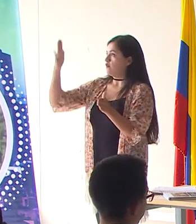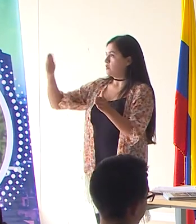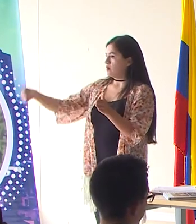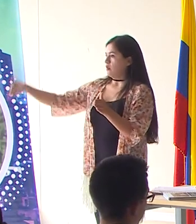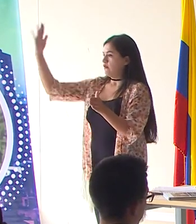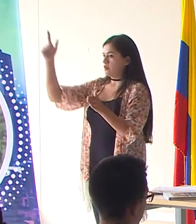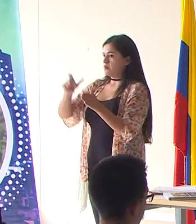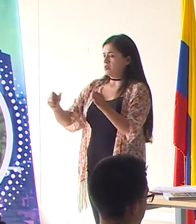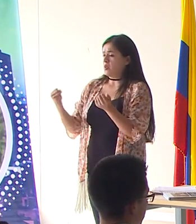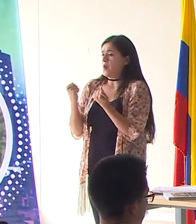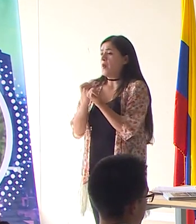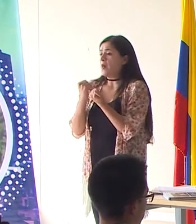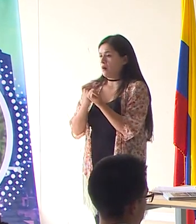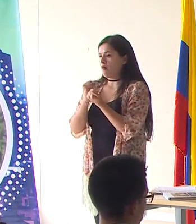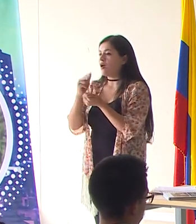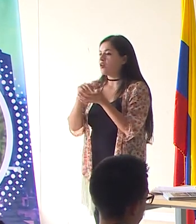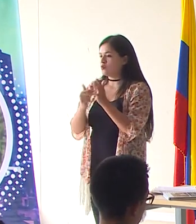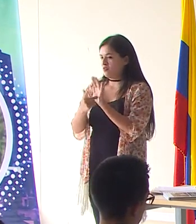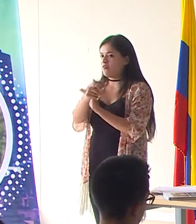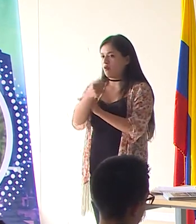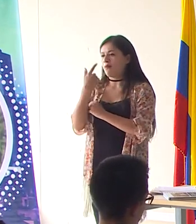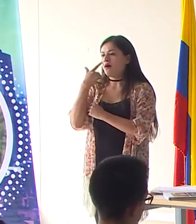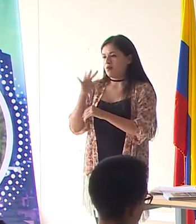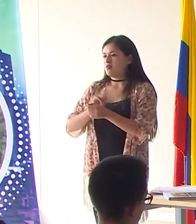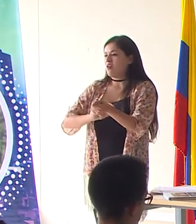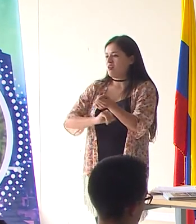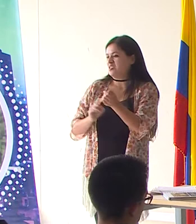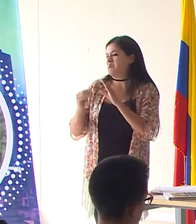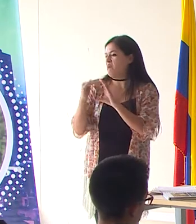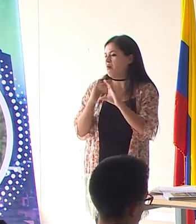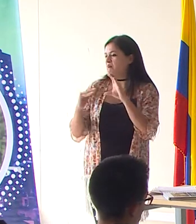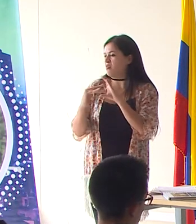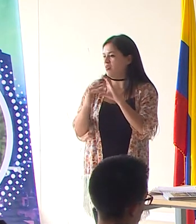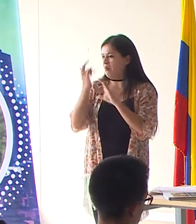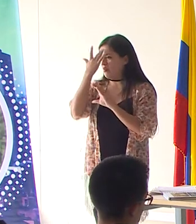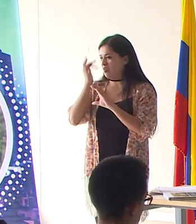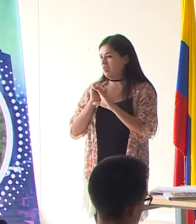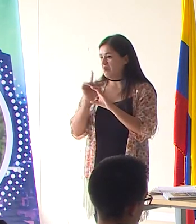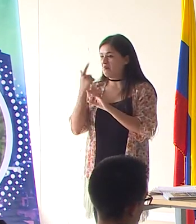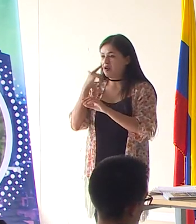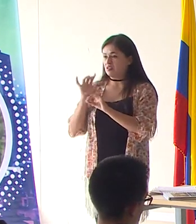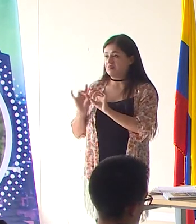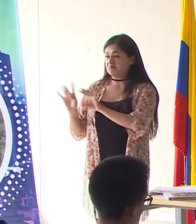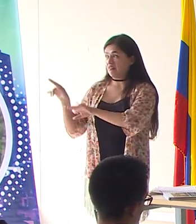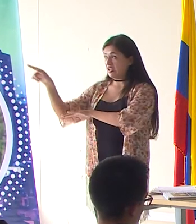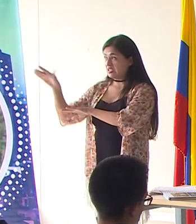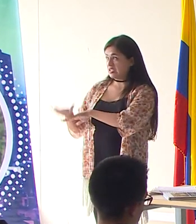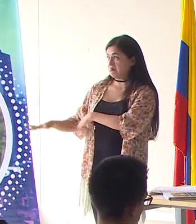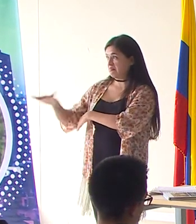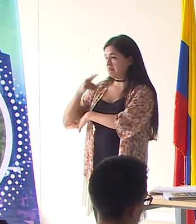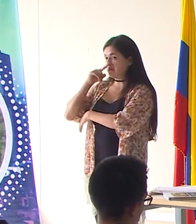ambiental bogotana está muy firme algo más grande que el racismo y el clasismo ambiental